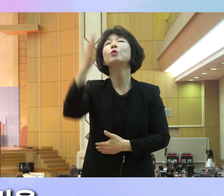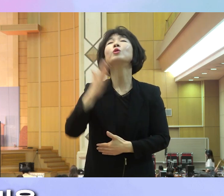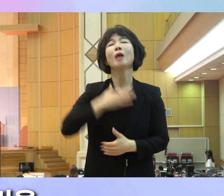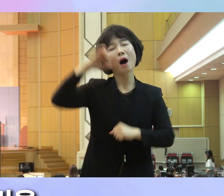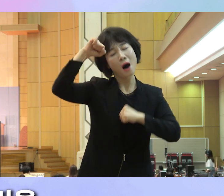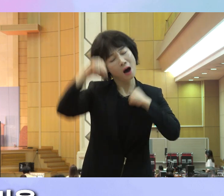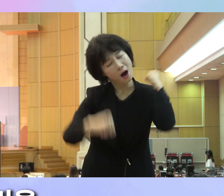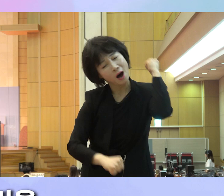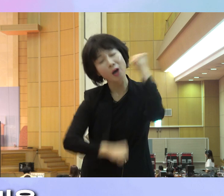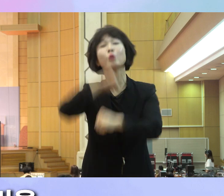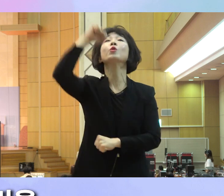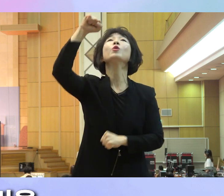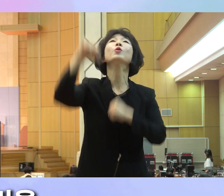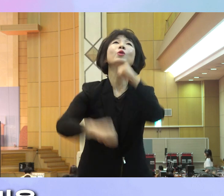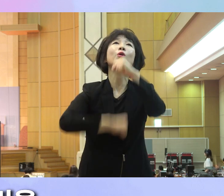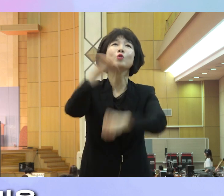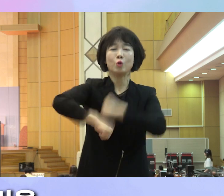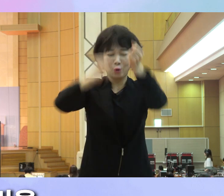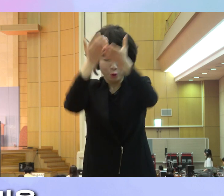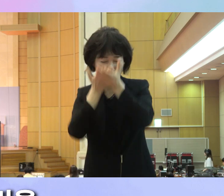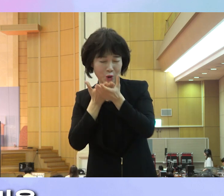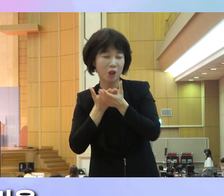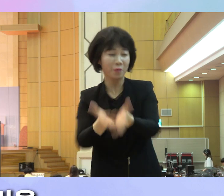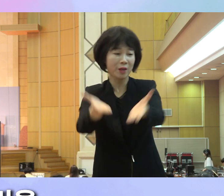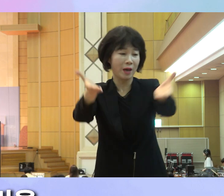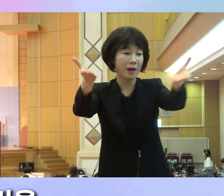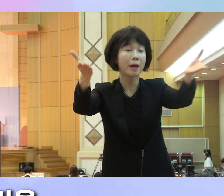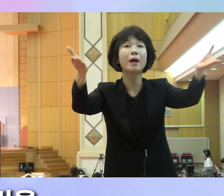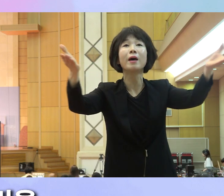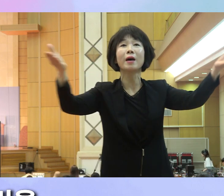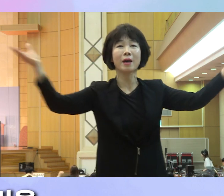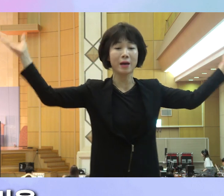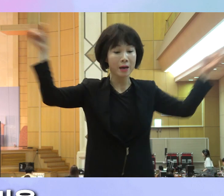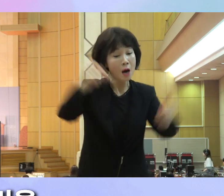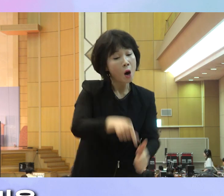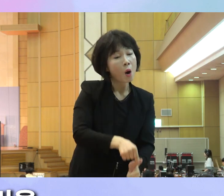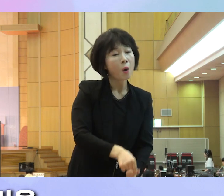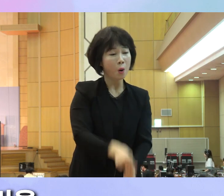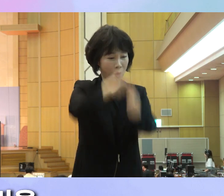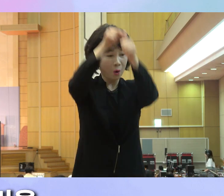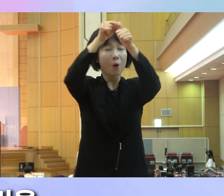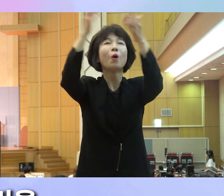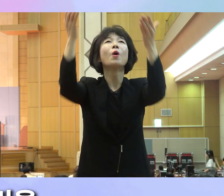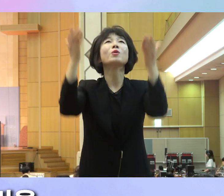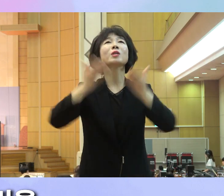예수 자유 주셨네.